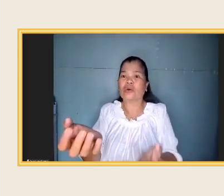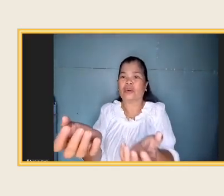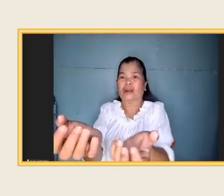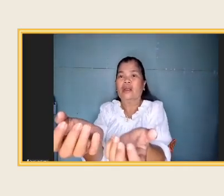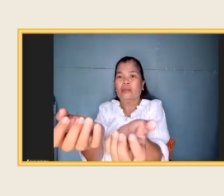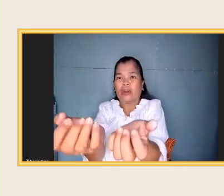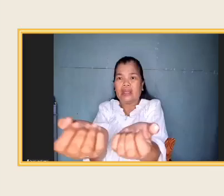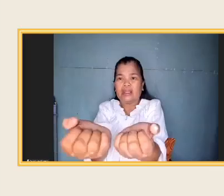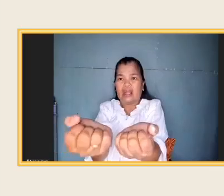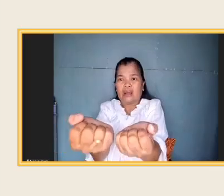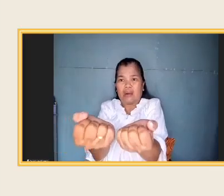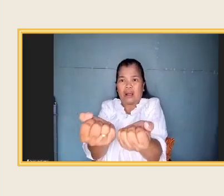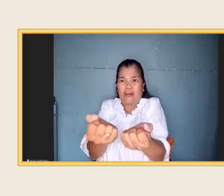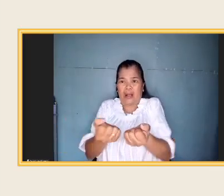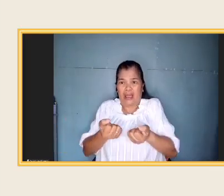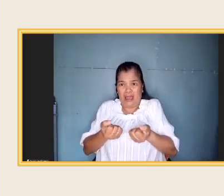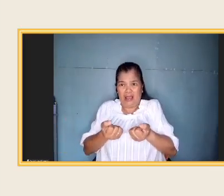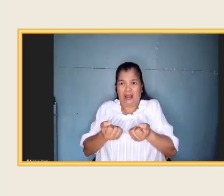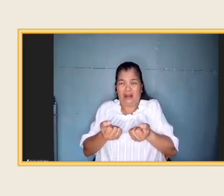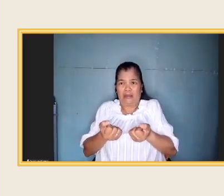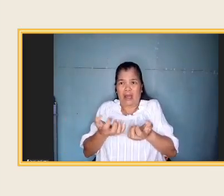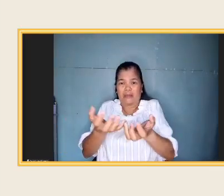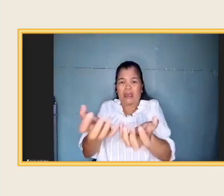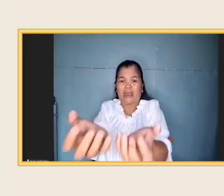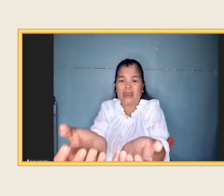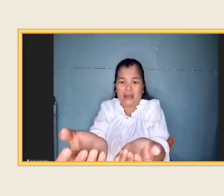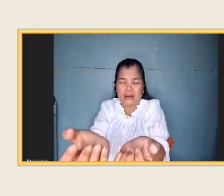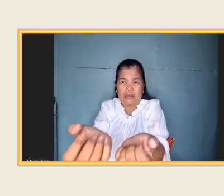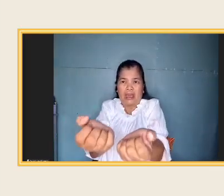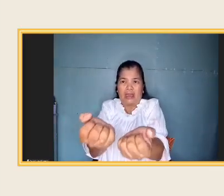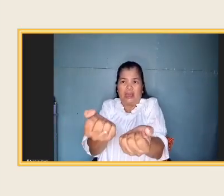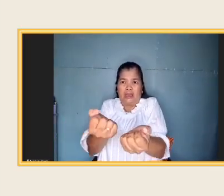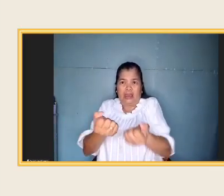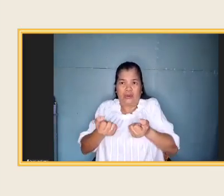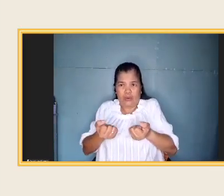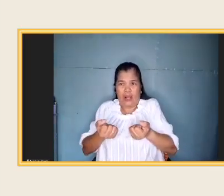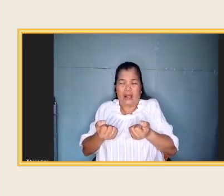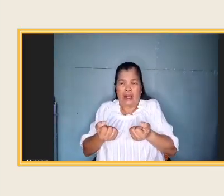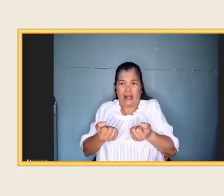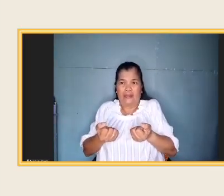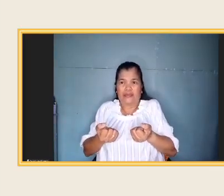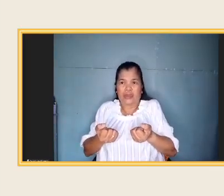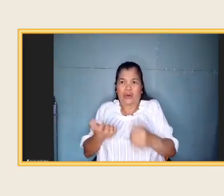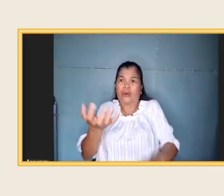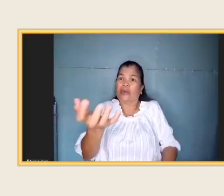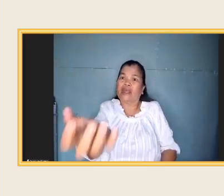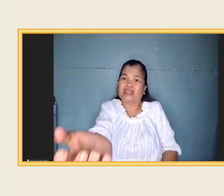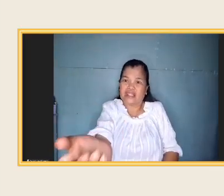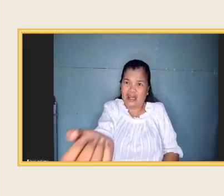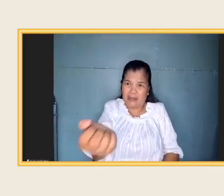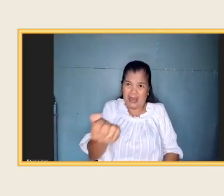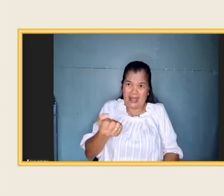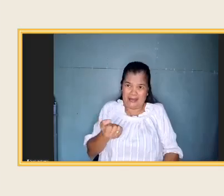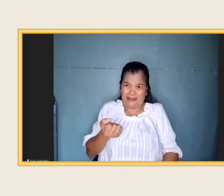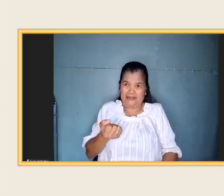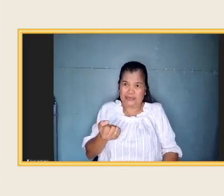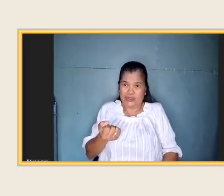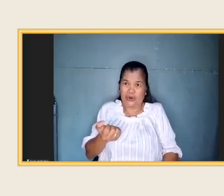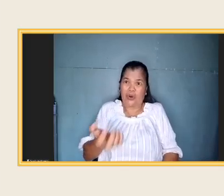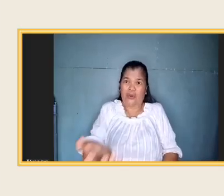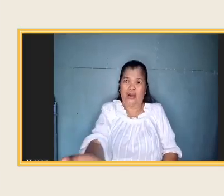is drawer. Pwedeng dalawang kamay para may kinuha ka. O pwedeng isang kamay